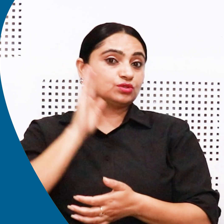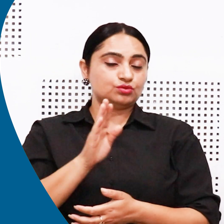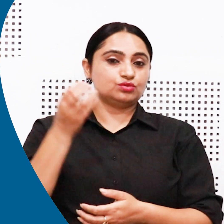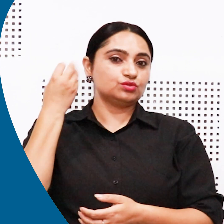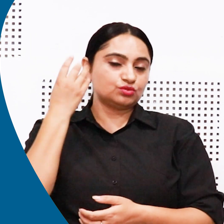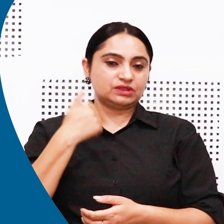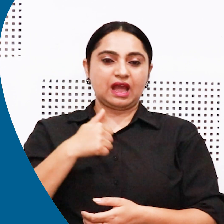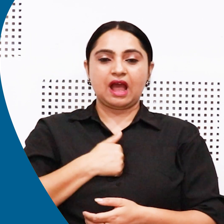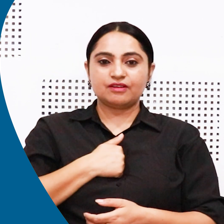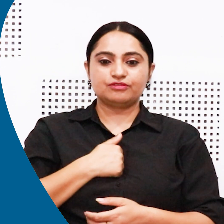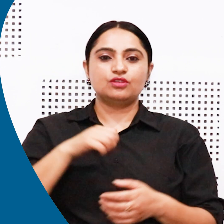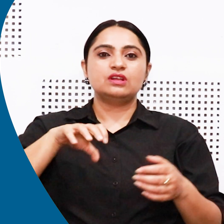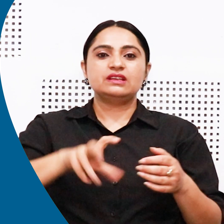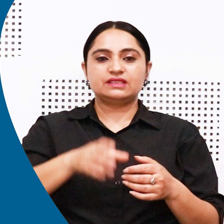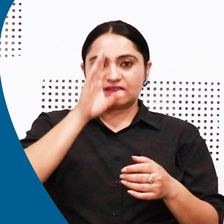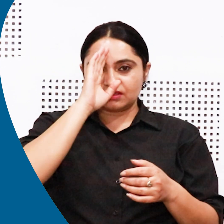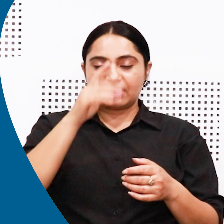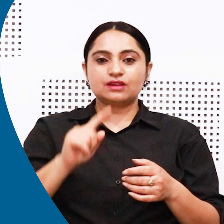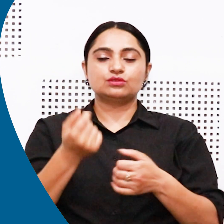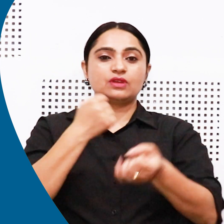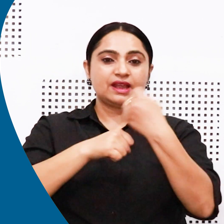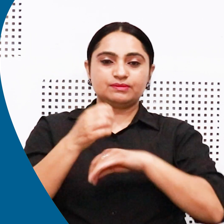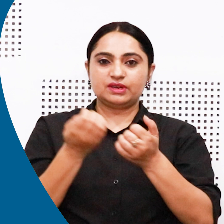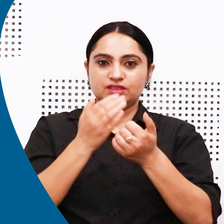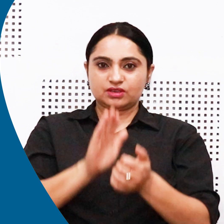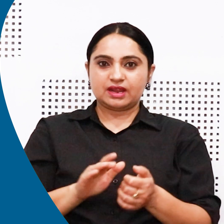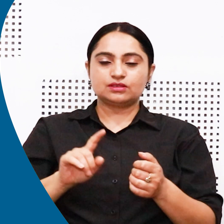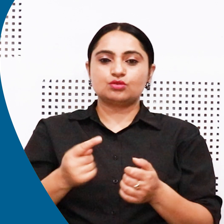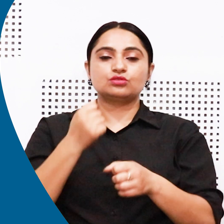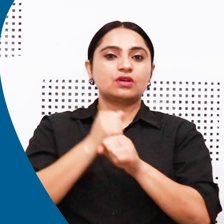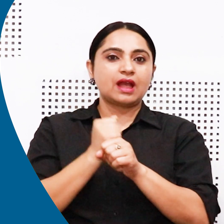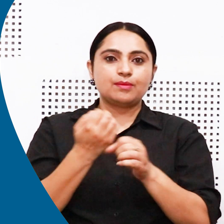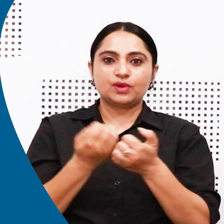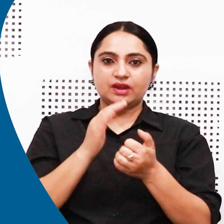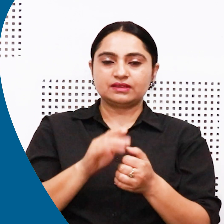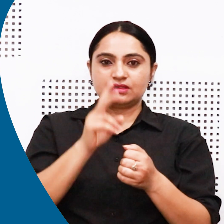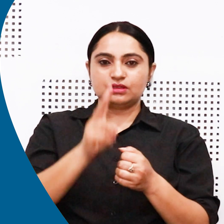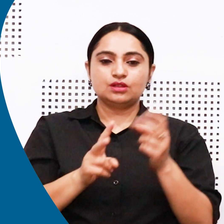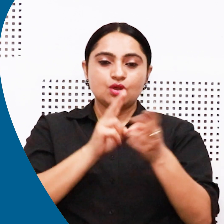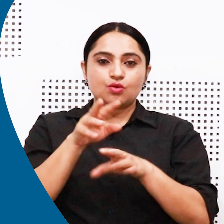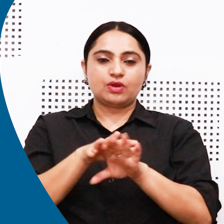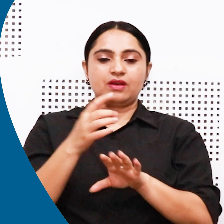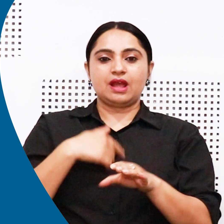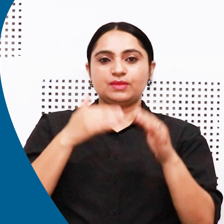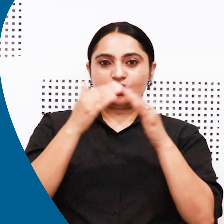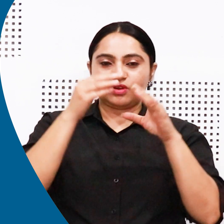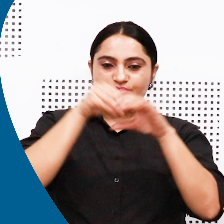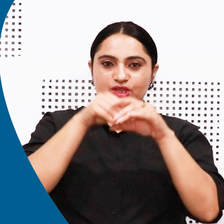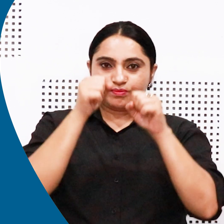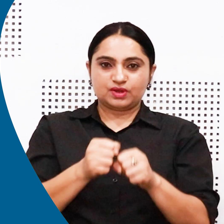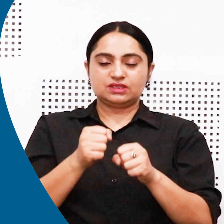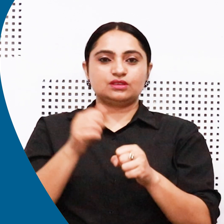आफ्नो स्थानीय सरकारले के कस्ता गतिविधिहरू गरिरहेको छ, के कस्ता कामहरू गरिरहेको छ, त्यस्तो कुराहरू हामी घर